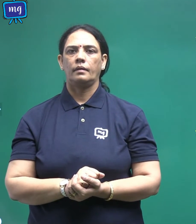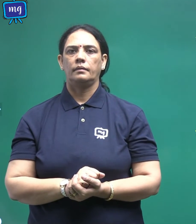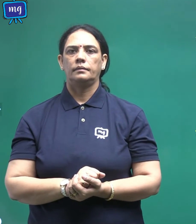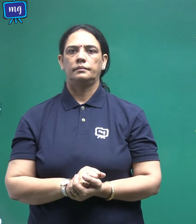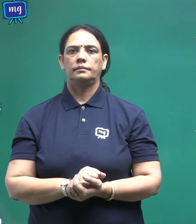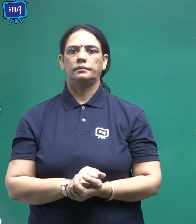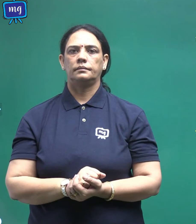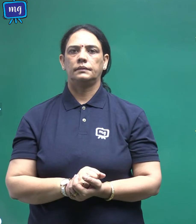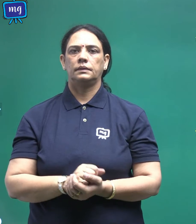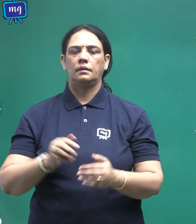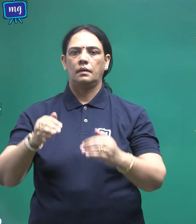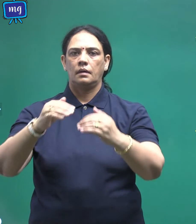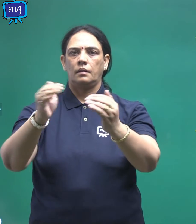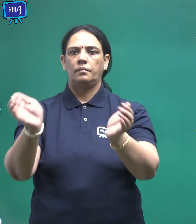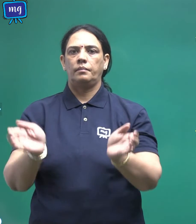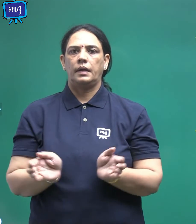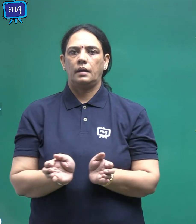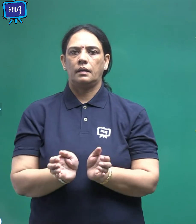बेलन का